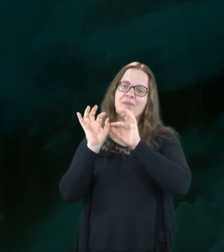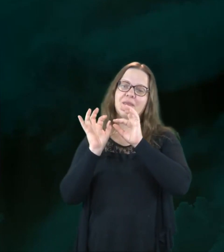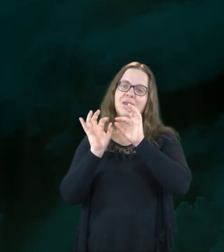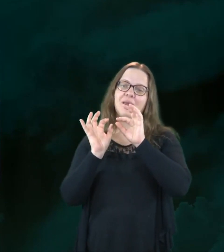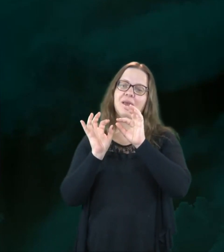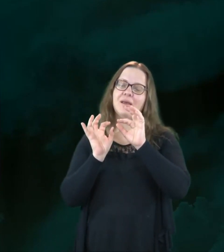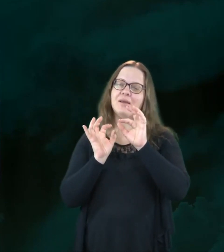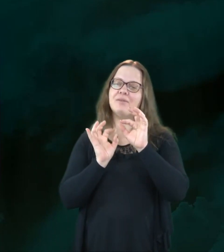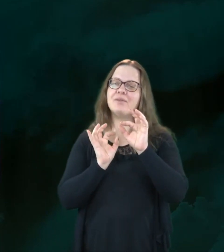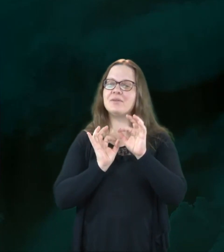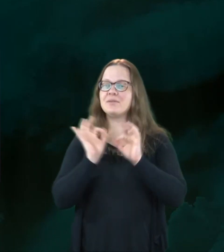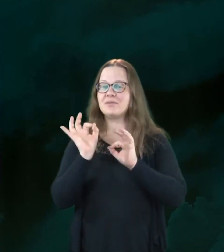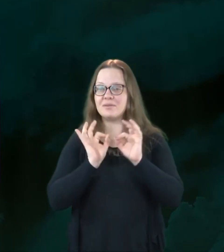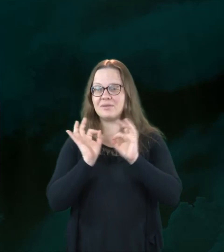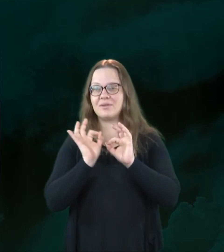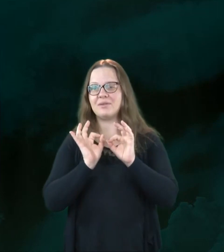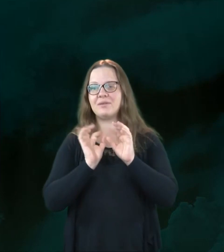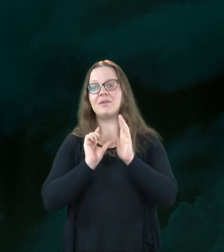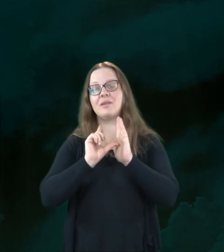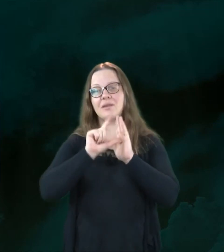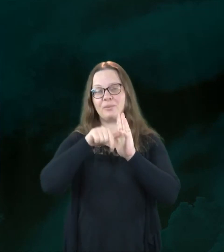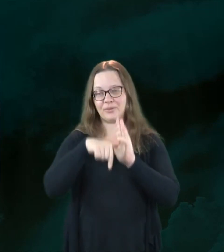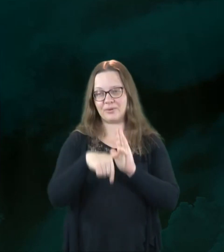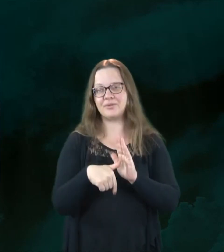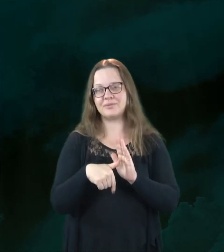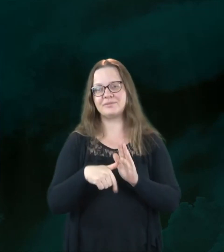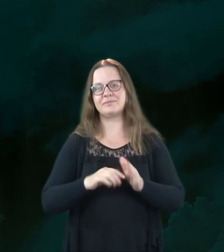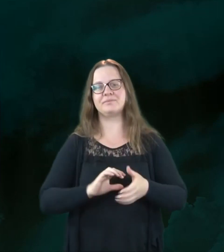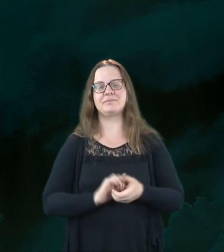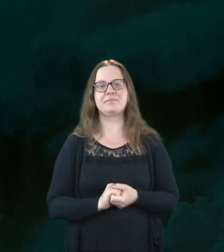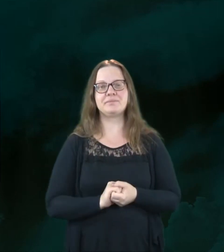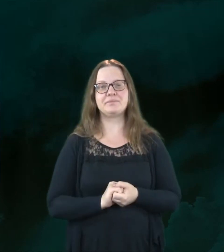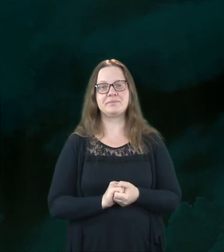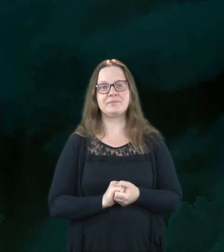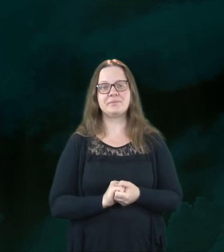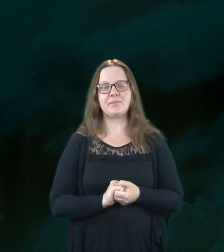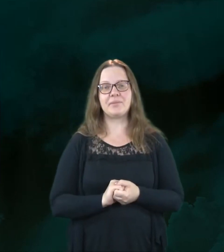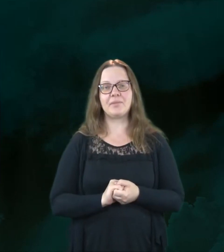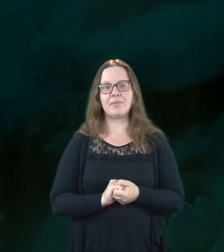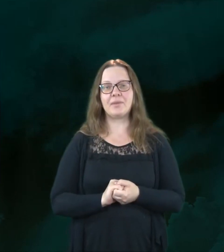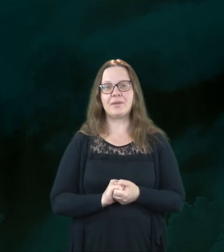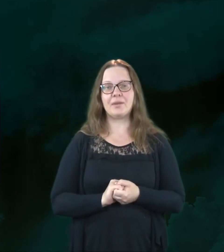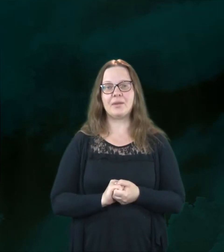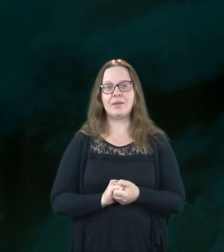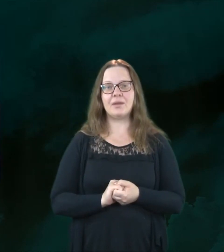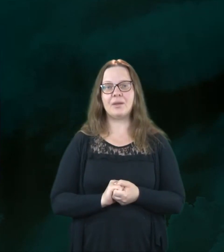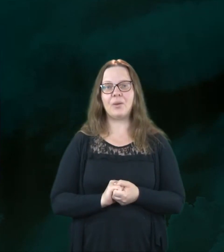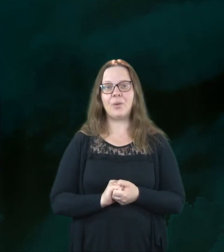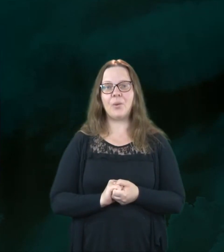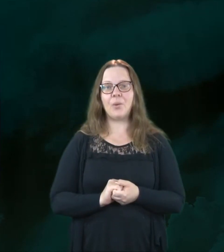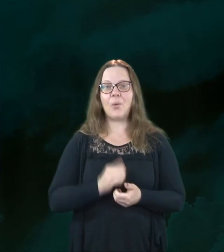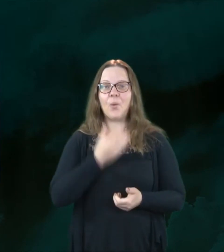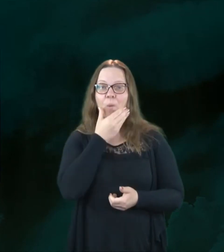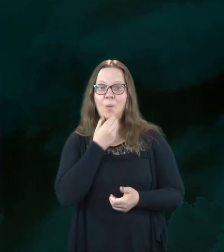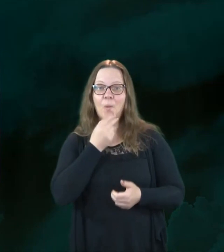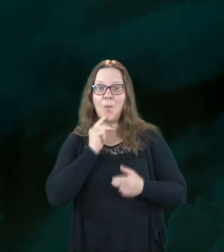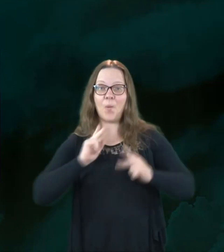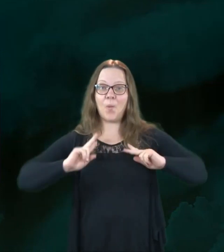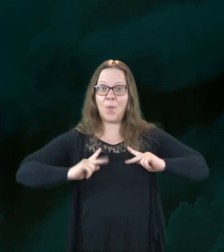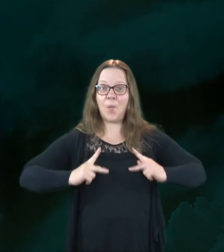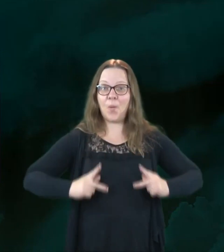restauração da criação aqui na terra, essa criação com Deus. Então, homem criado por